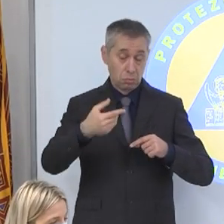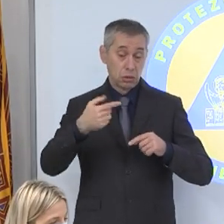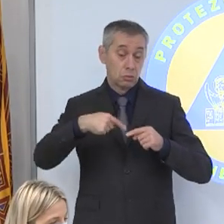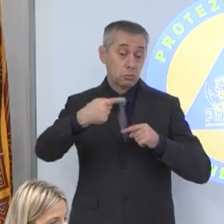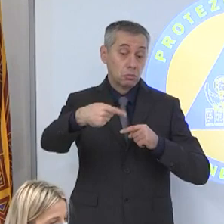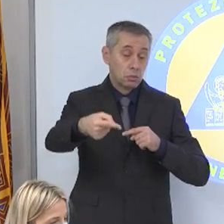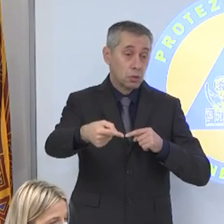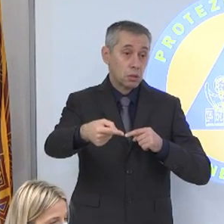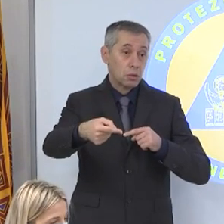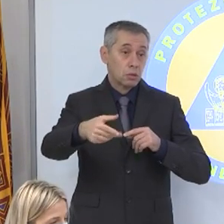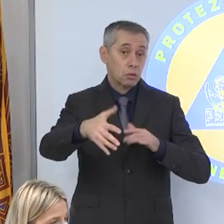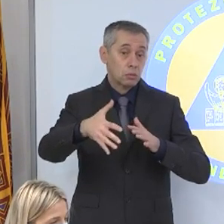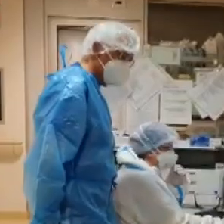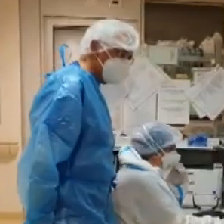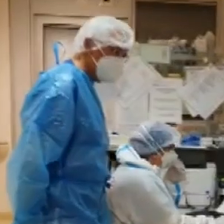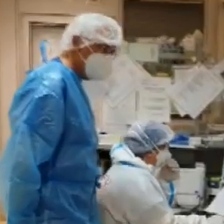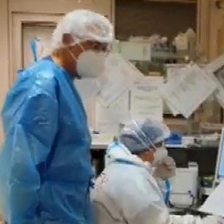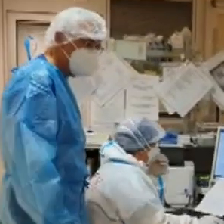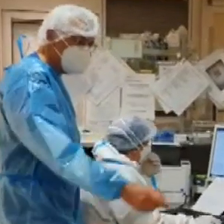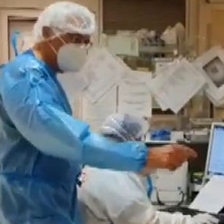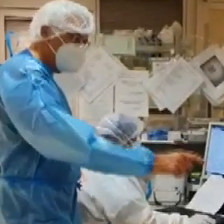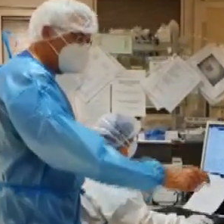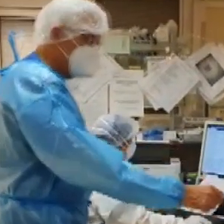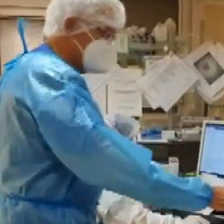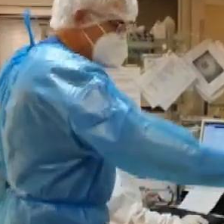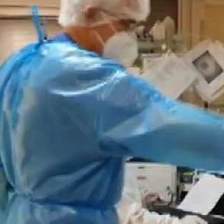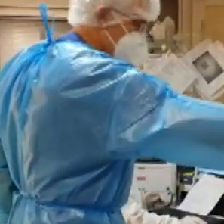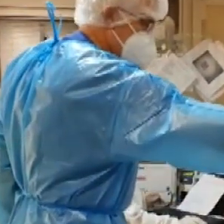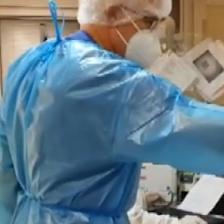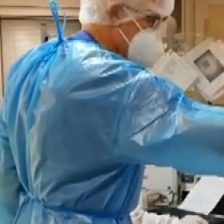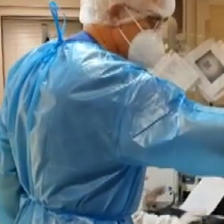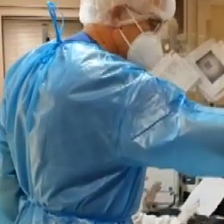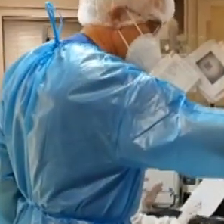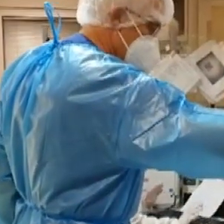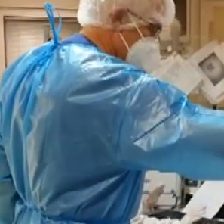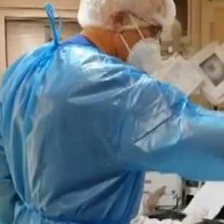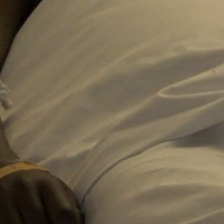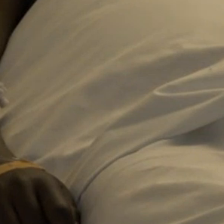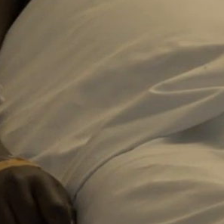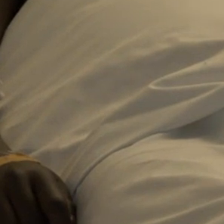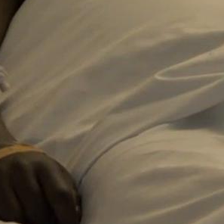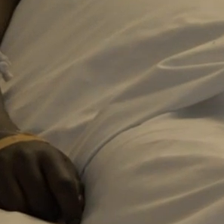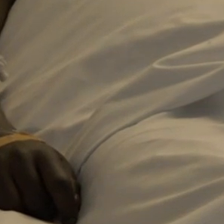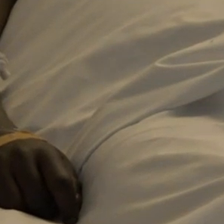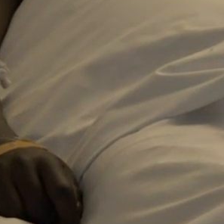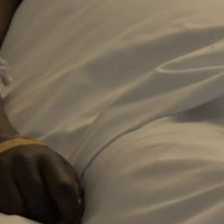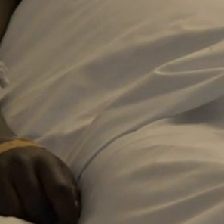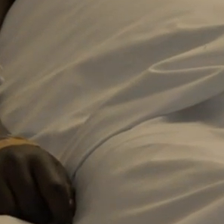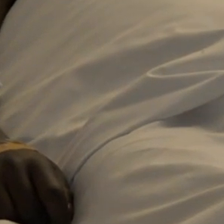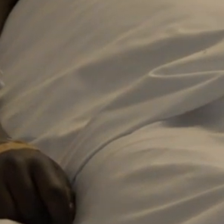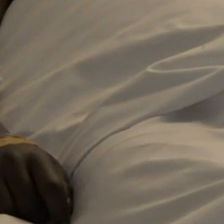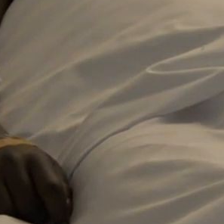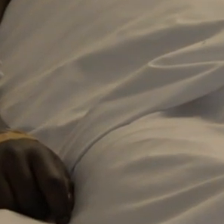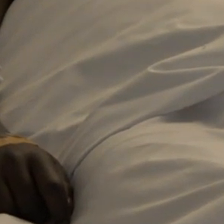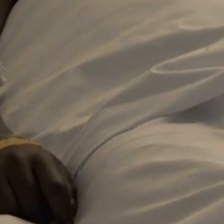noi arriviamo a un centinaio di persone in terapia intensiva. Ma non dovrebbe esserci comunque il cambio di zona, visto che per il passaggio in fascia gialla si